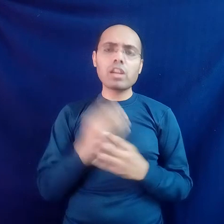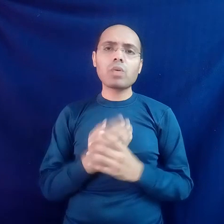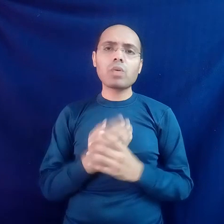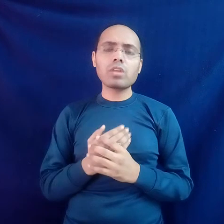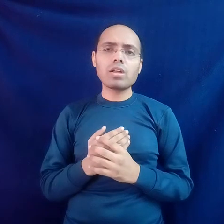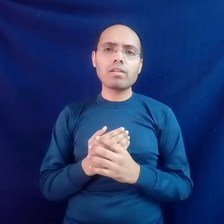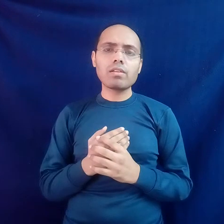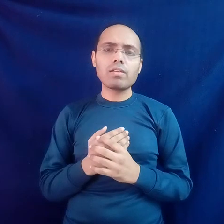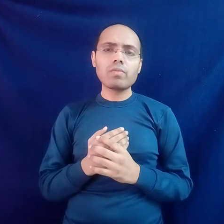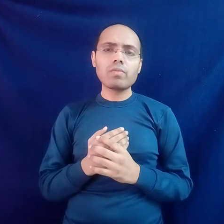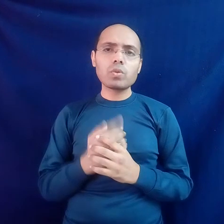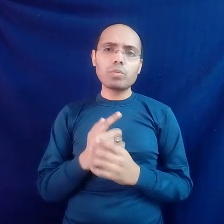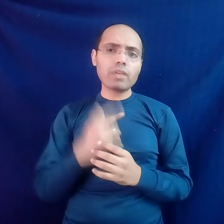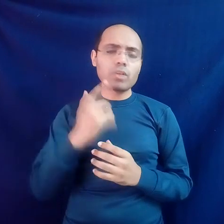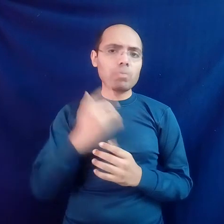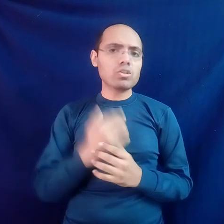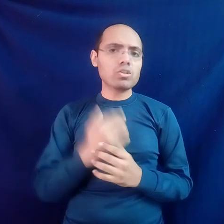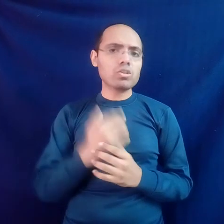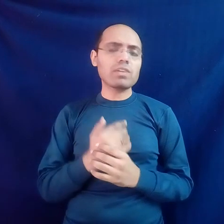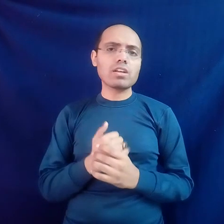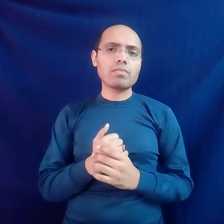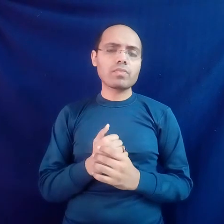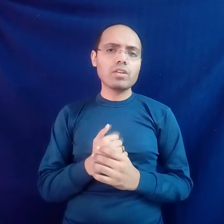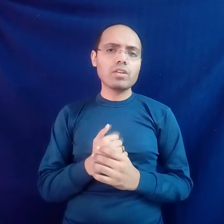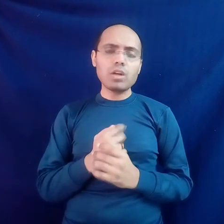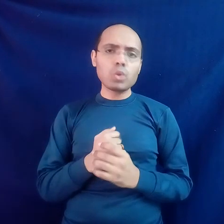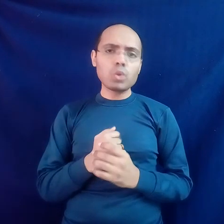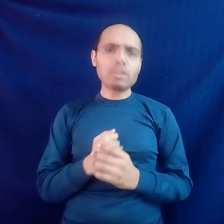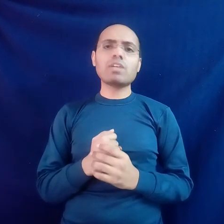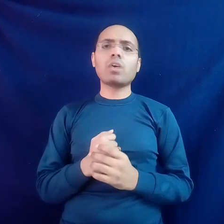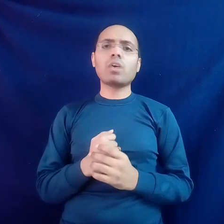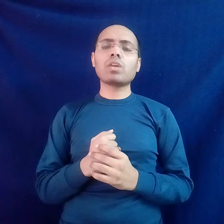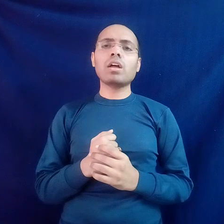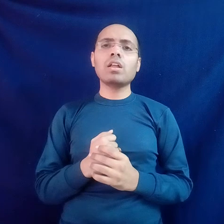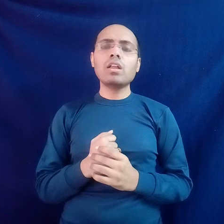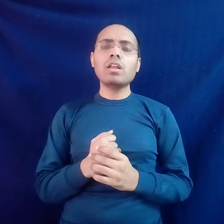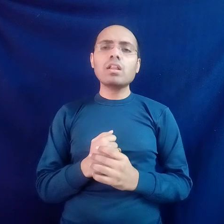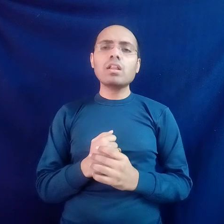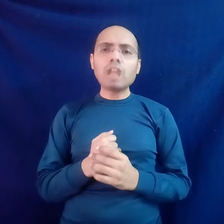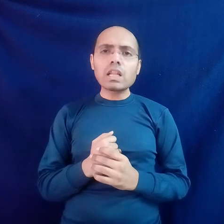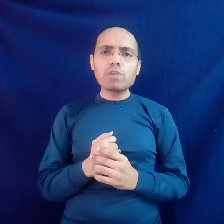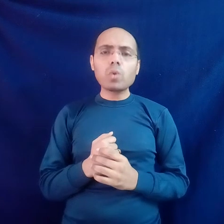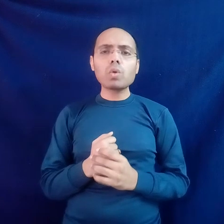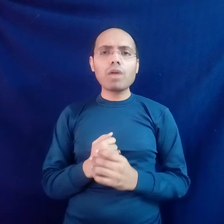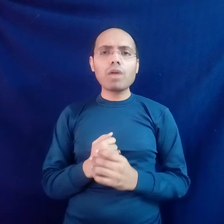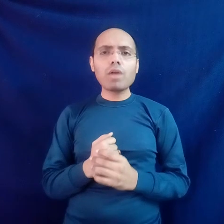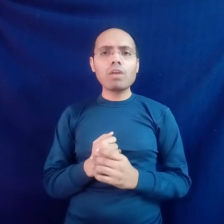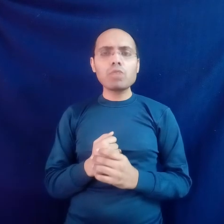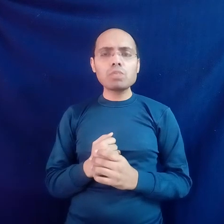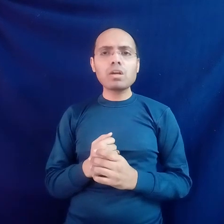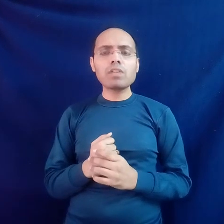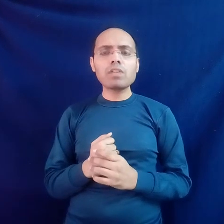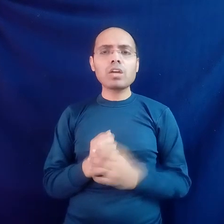लालसा होती है, तो उस प्रकार से वो प्रवेश करेगी। और दूसरा तरीका होता है, तांत्रिकों द्वारा वश में करके